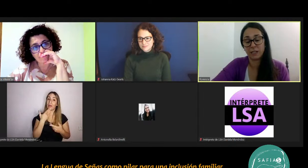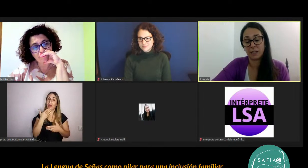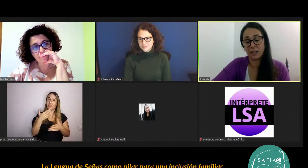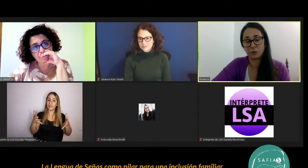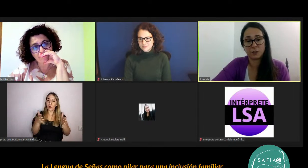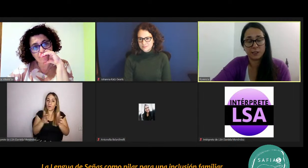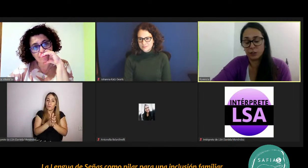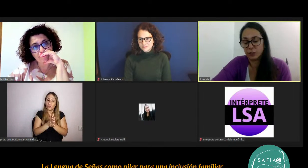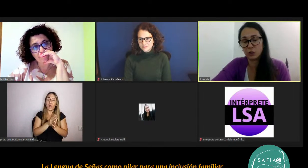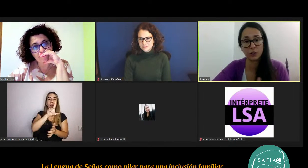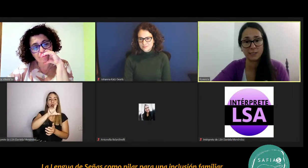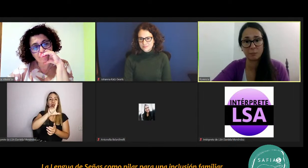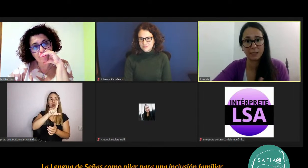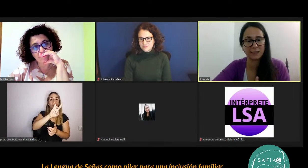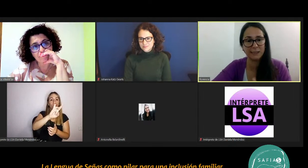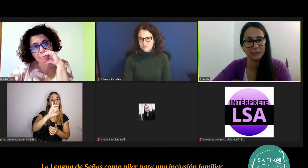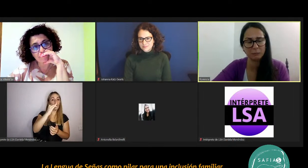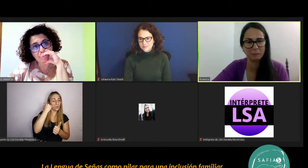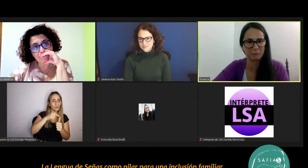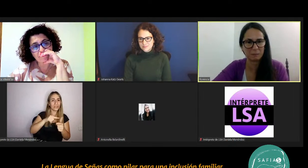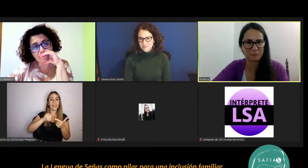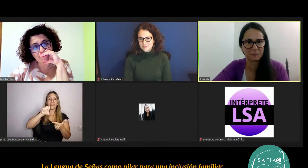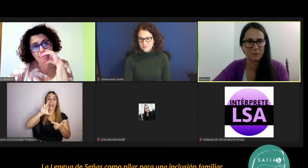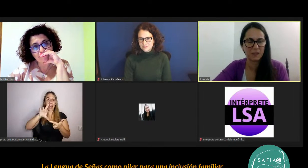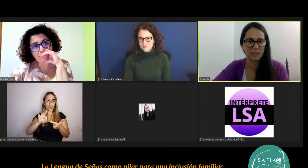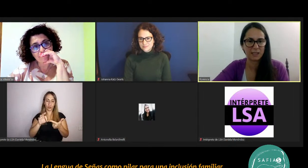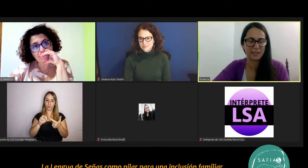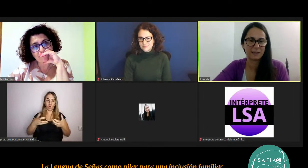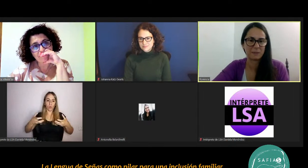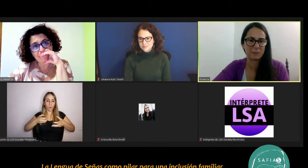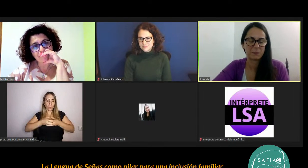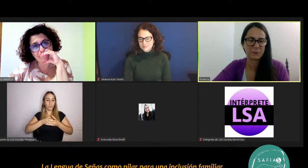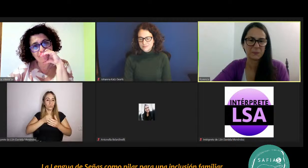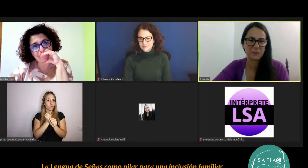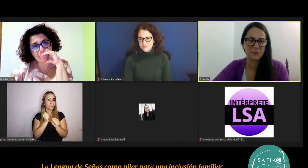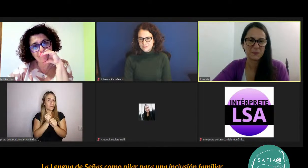Y a la Asociación de Sordos de San Martín.